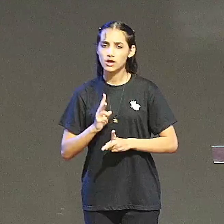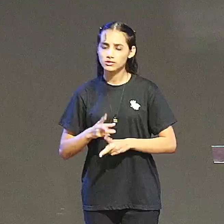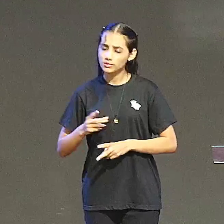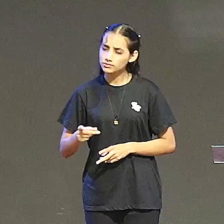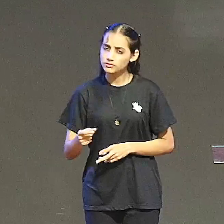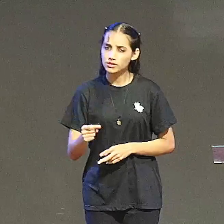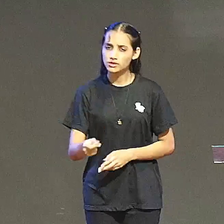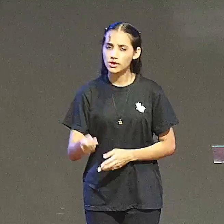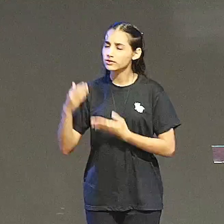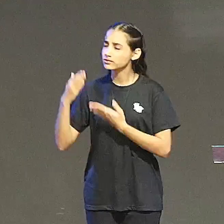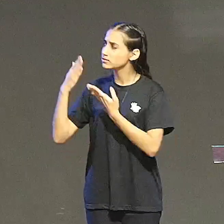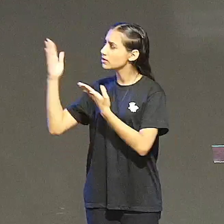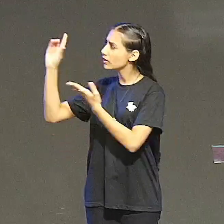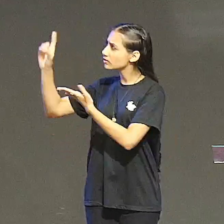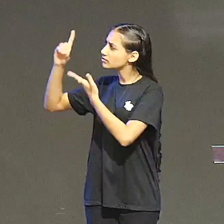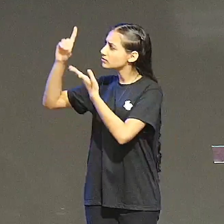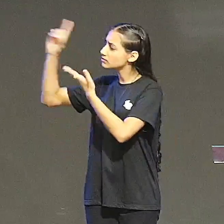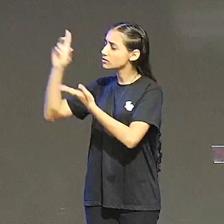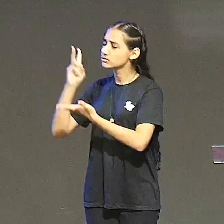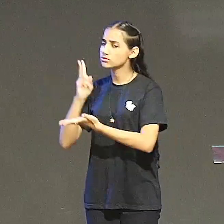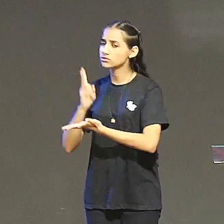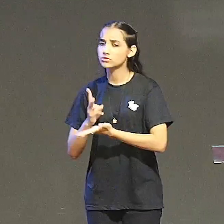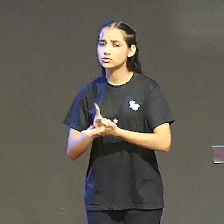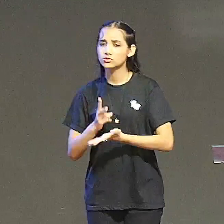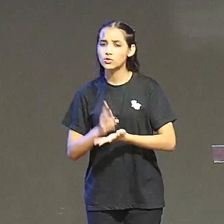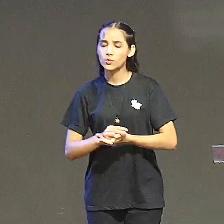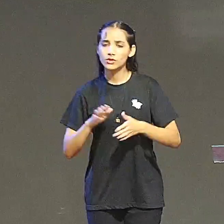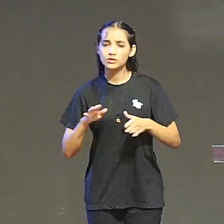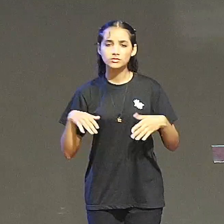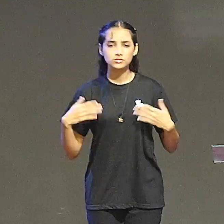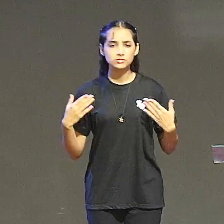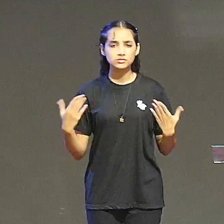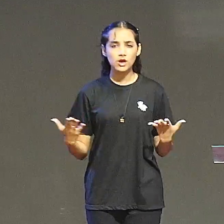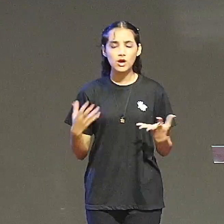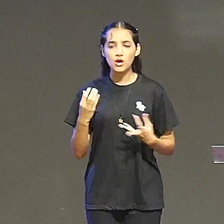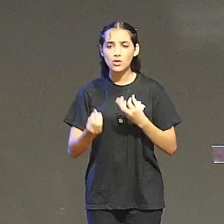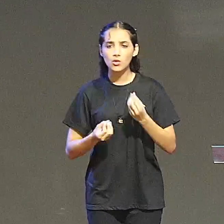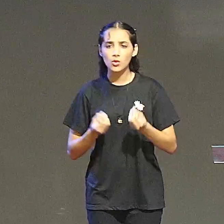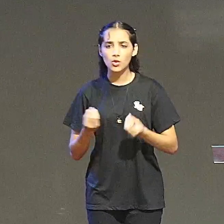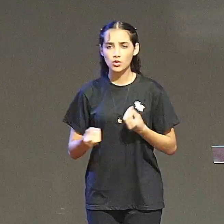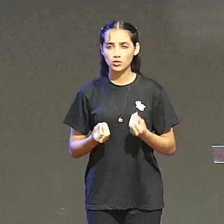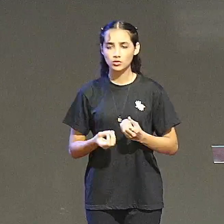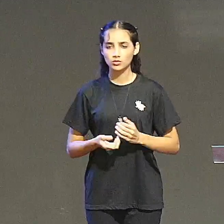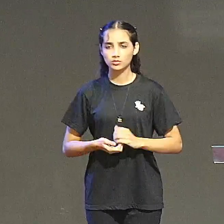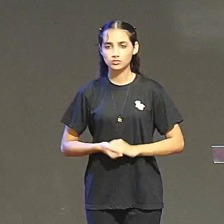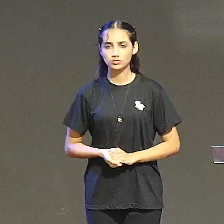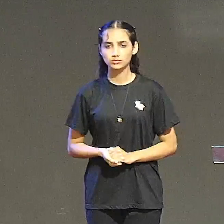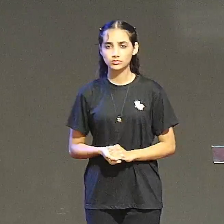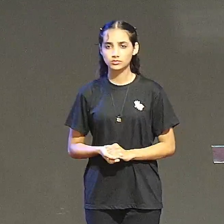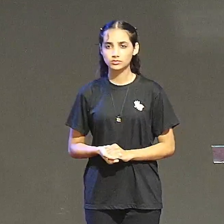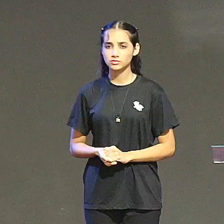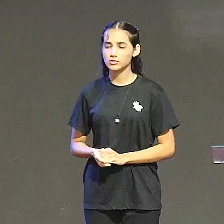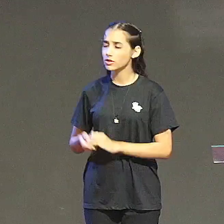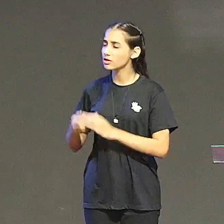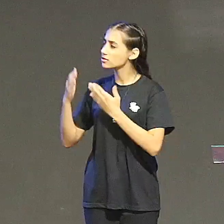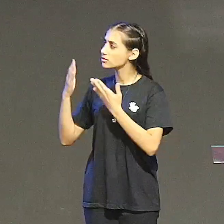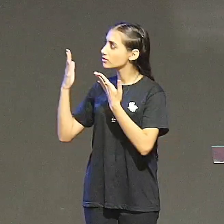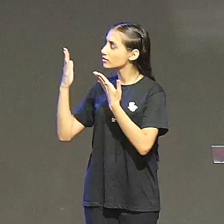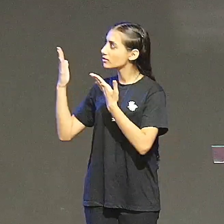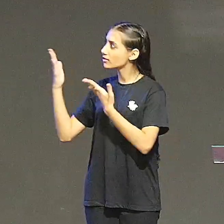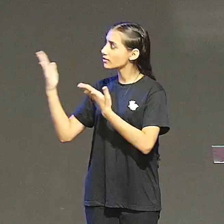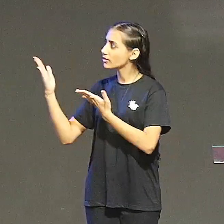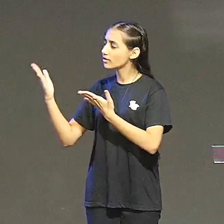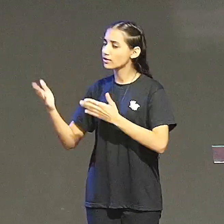gente alguém tão grandioso alguém acima do tempo e do espaço